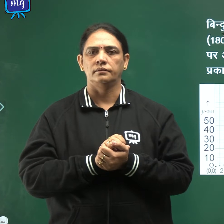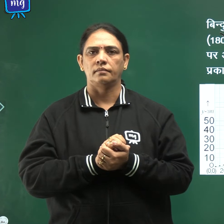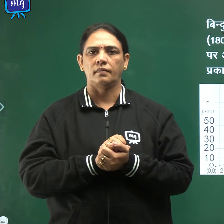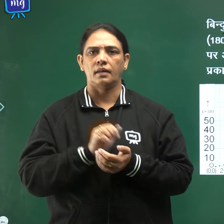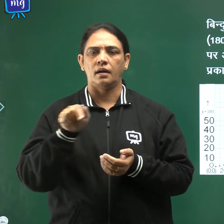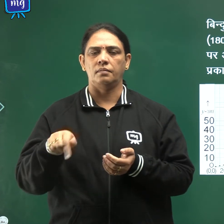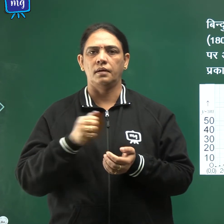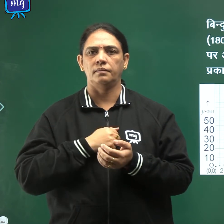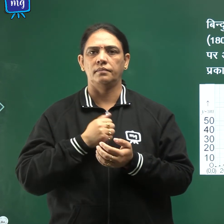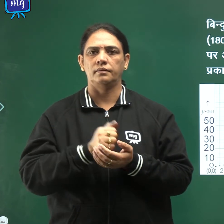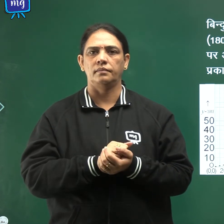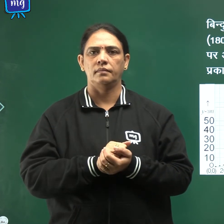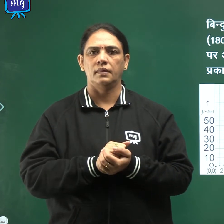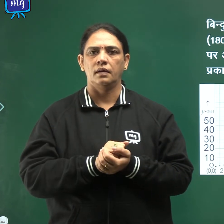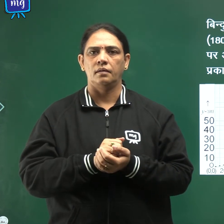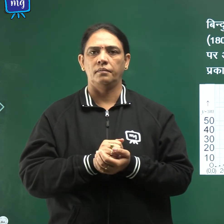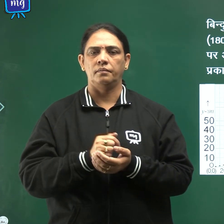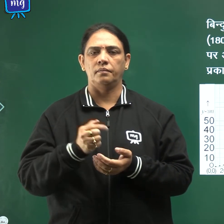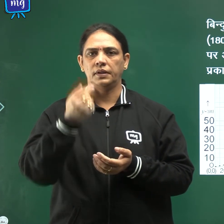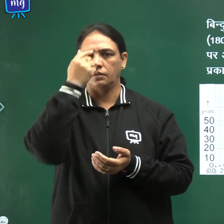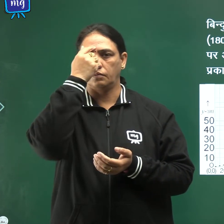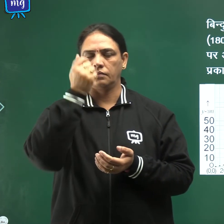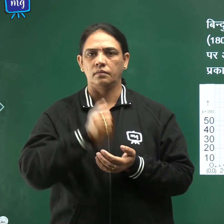अब हम बिंदु